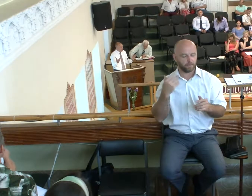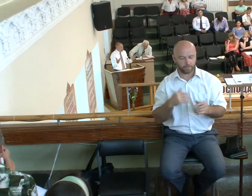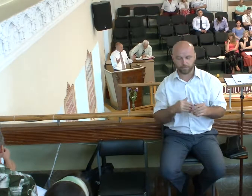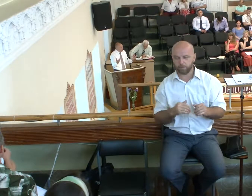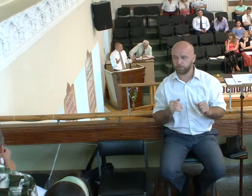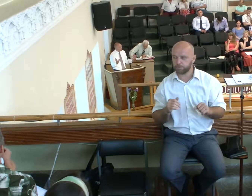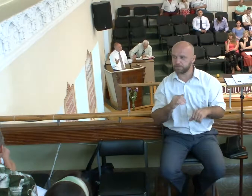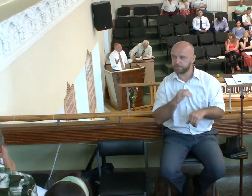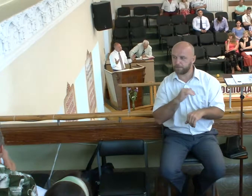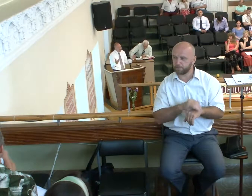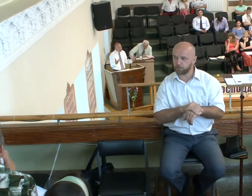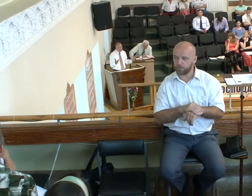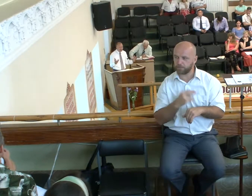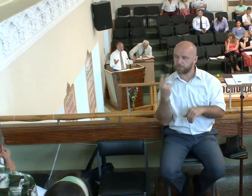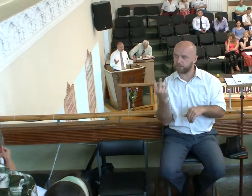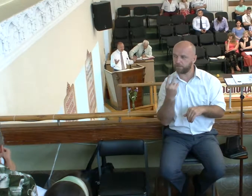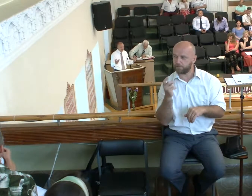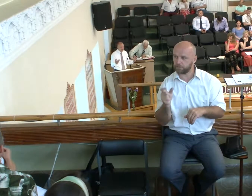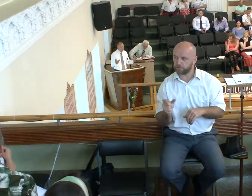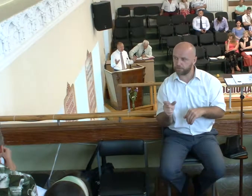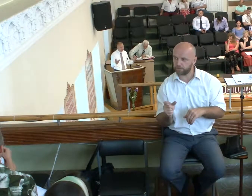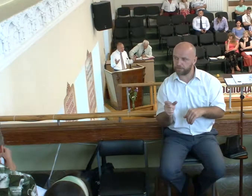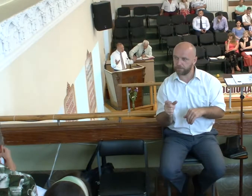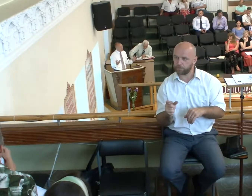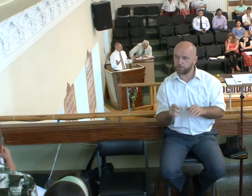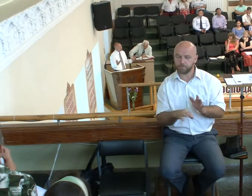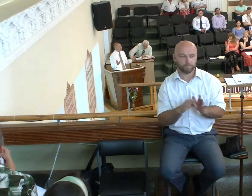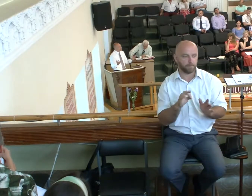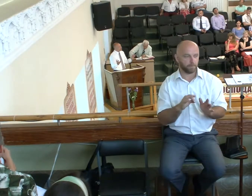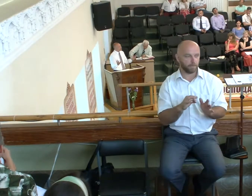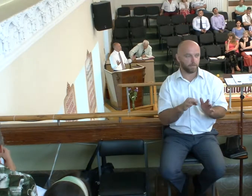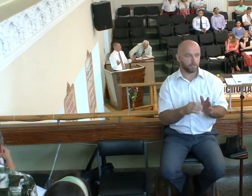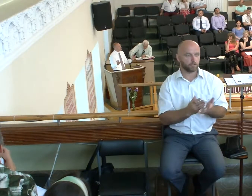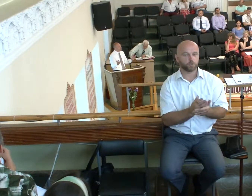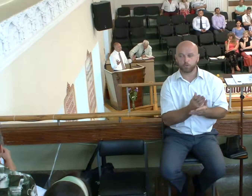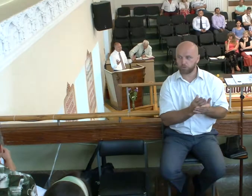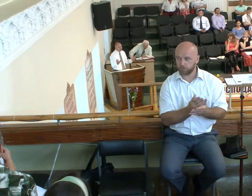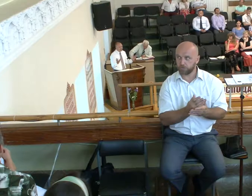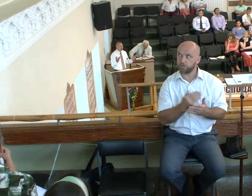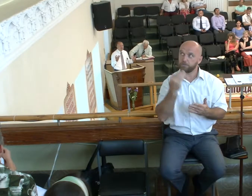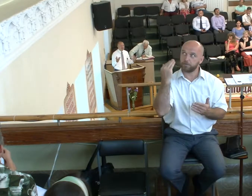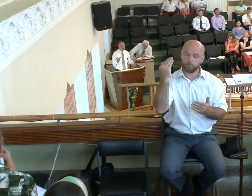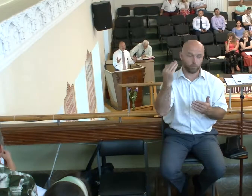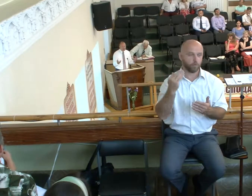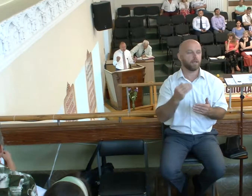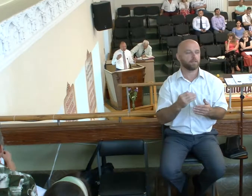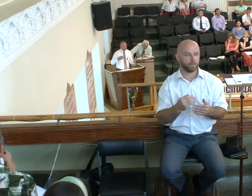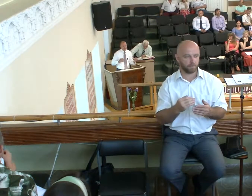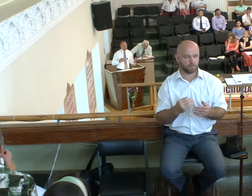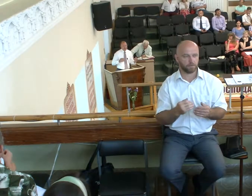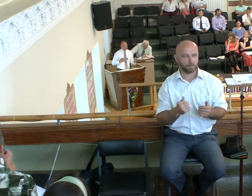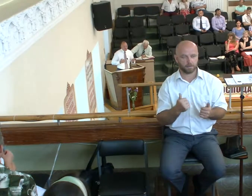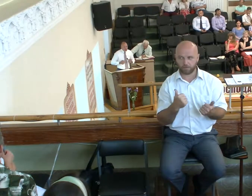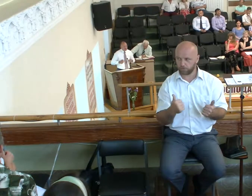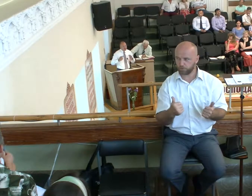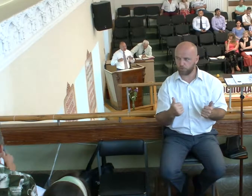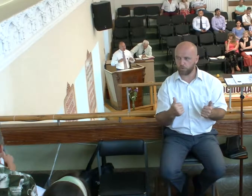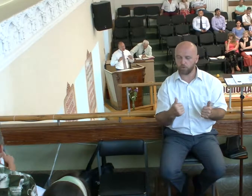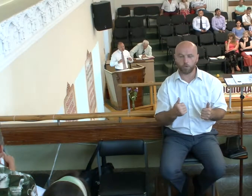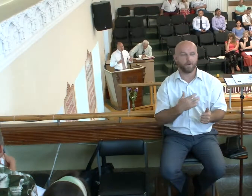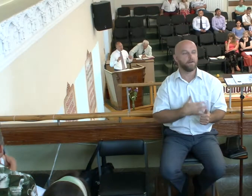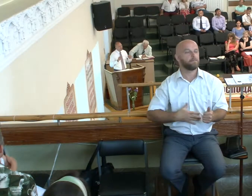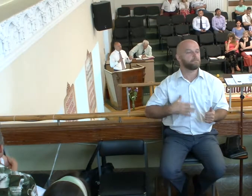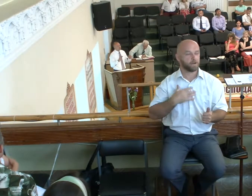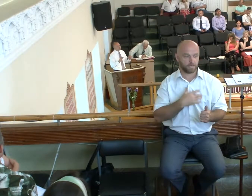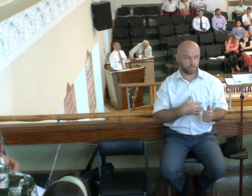он говорит: выбор служить мне, говорит Бог, он важен, он ценен. Но важнее наполняться. Мы никогда